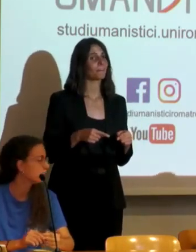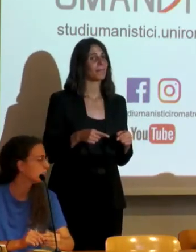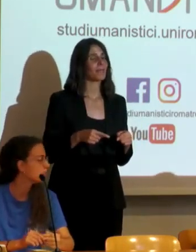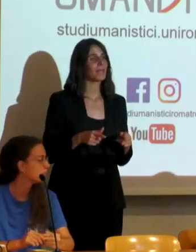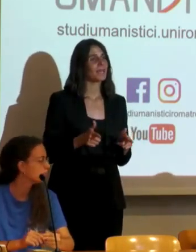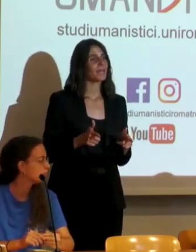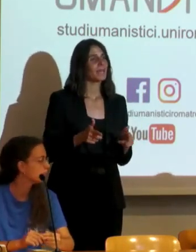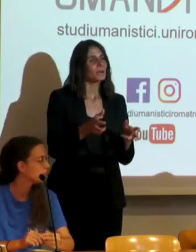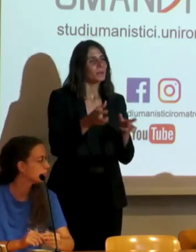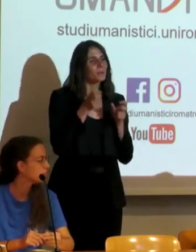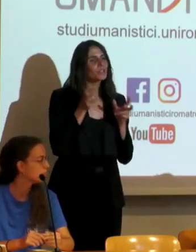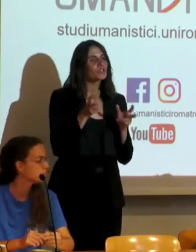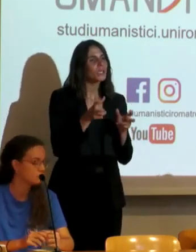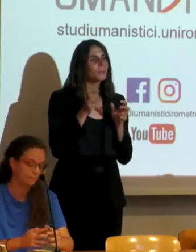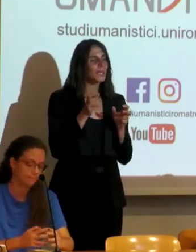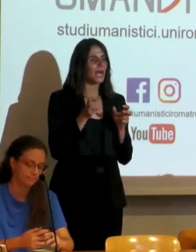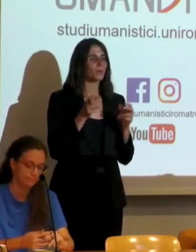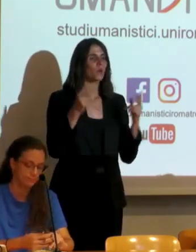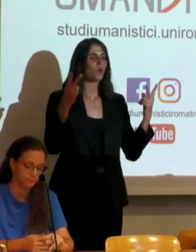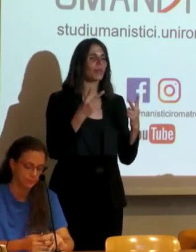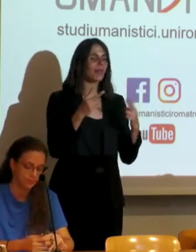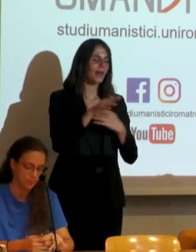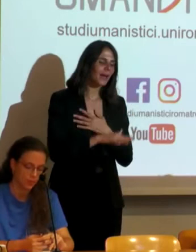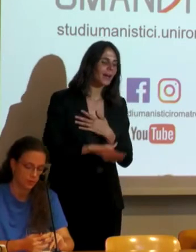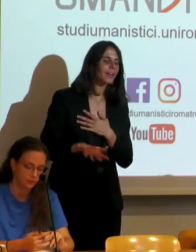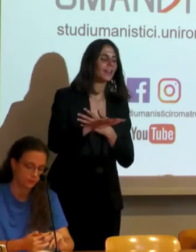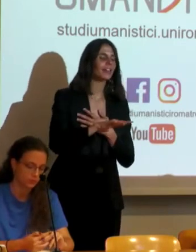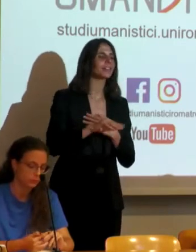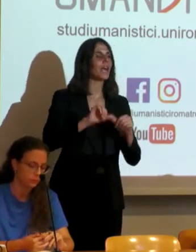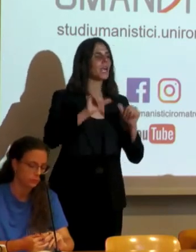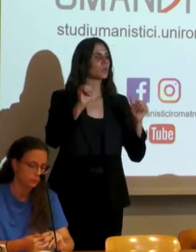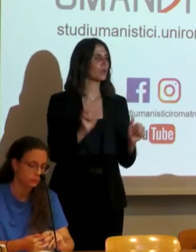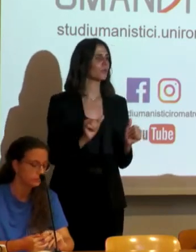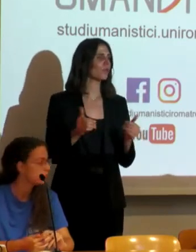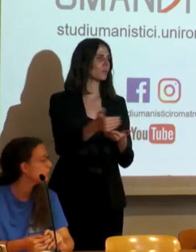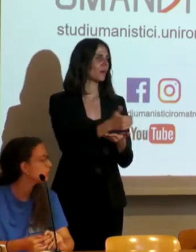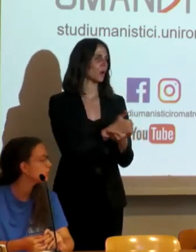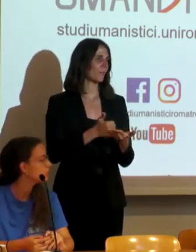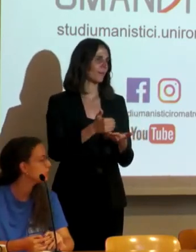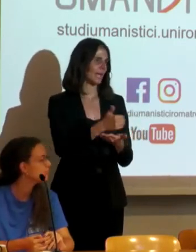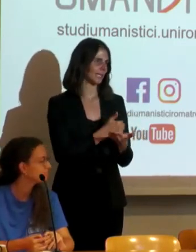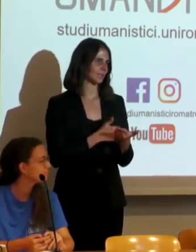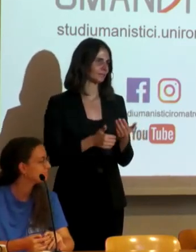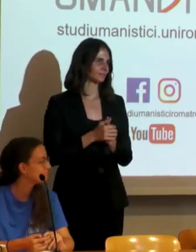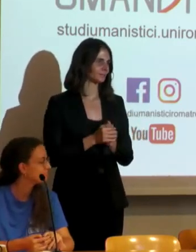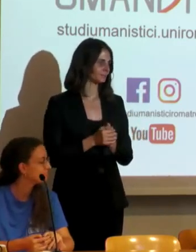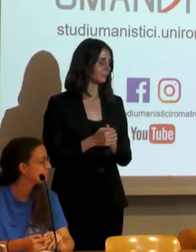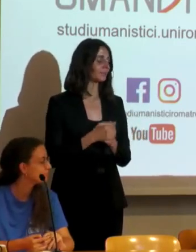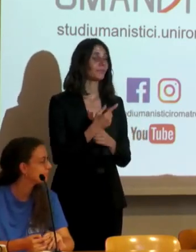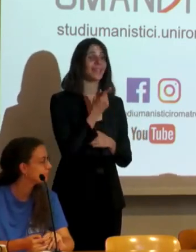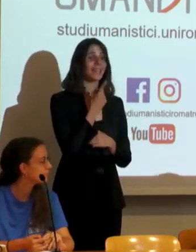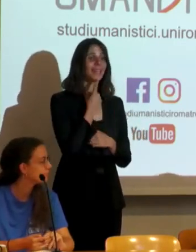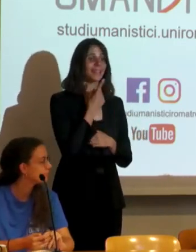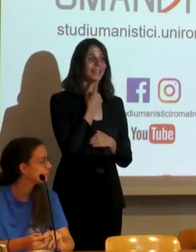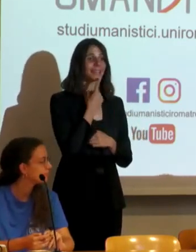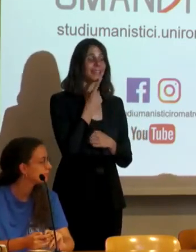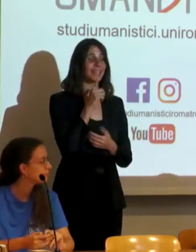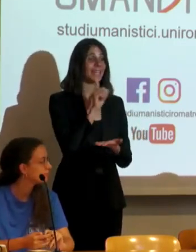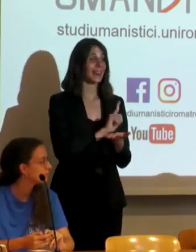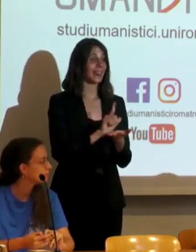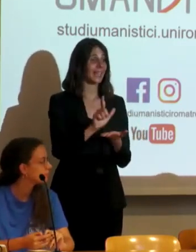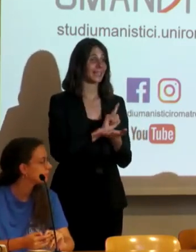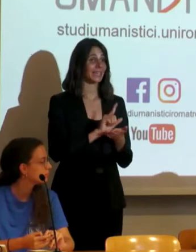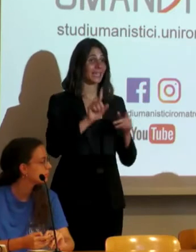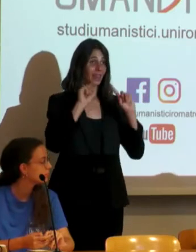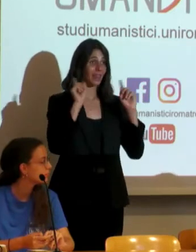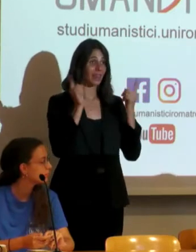gli aspetti della realtà che più ci sfuggono. Quindi credo che insomma un laureato in lettere possa veramente